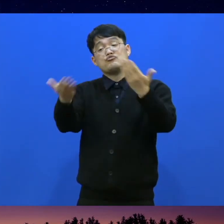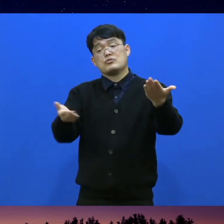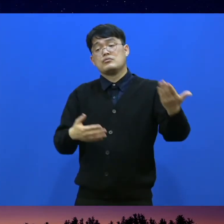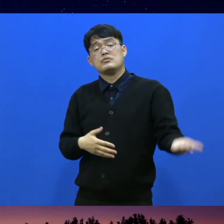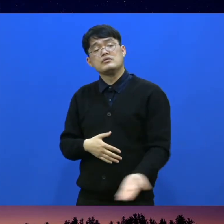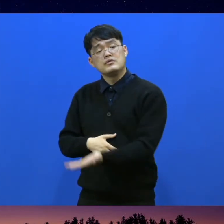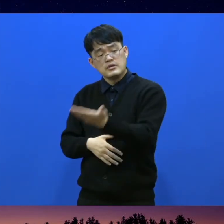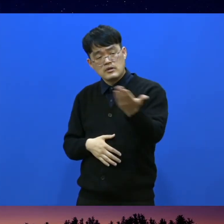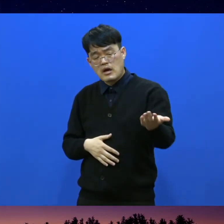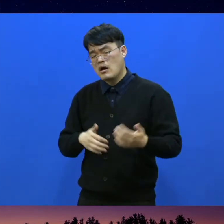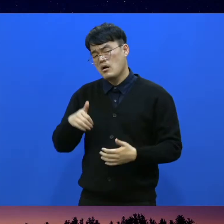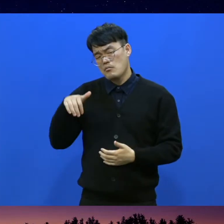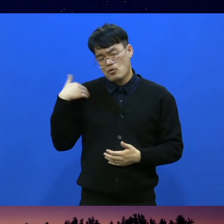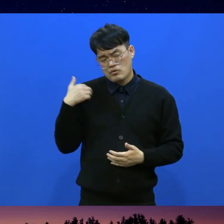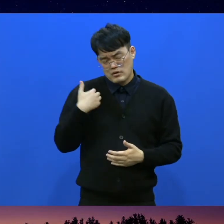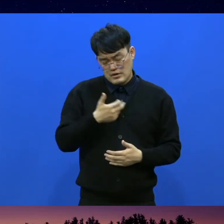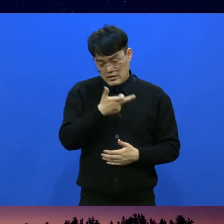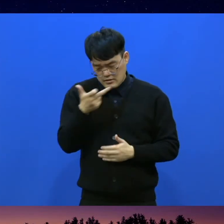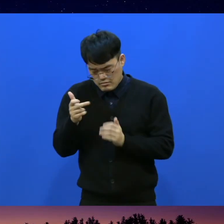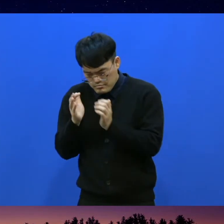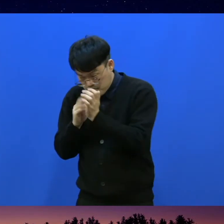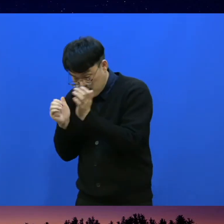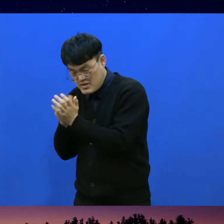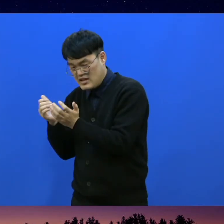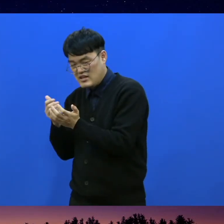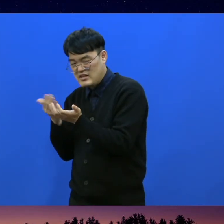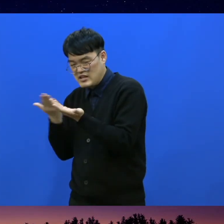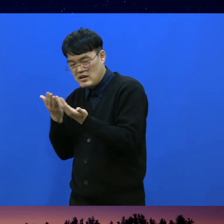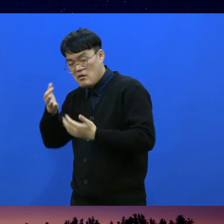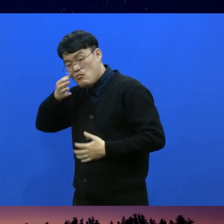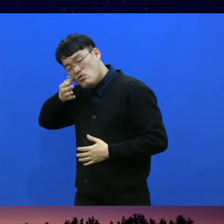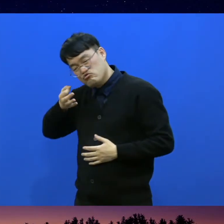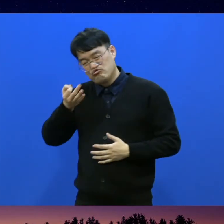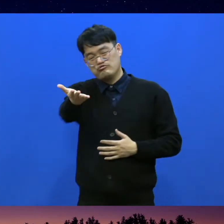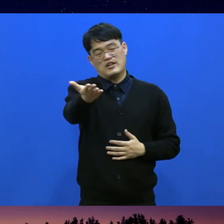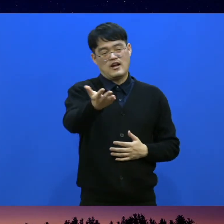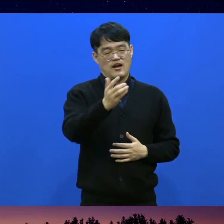못하는 크고 은밀한 일을 내게 보이리라.